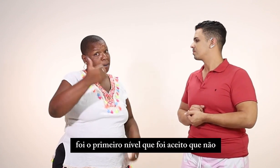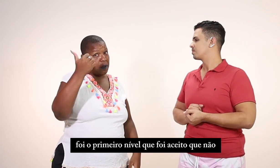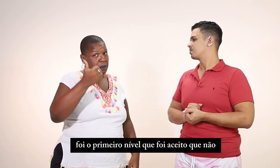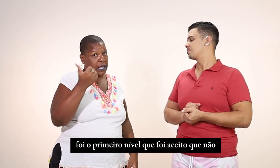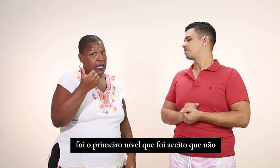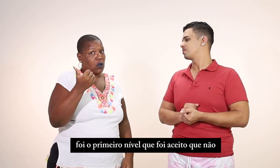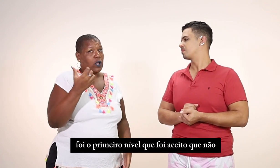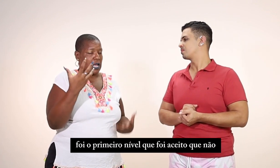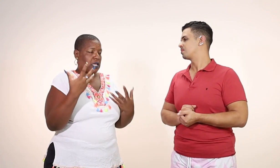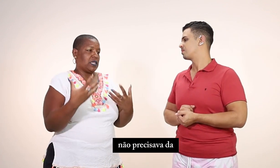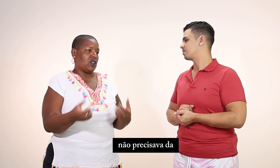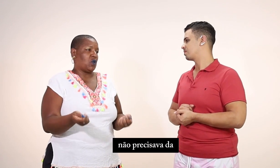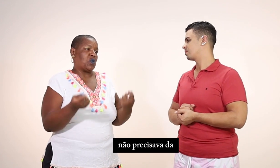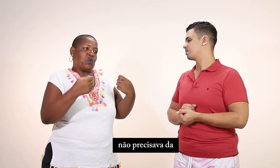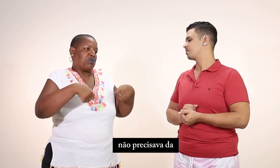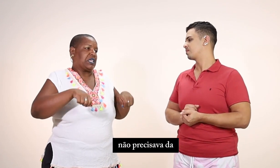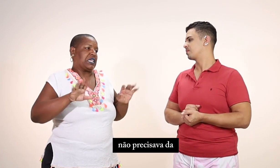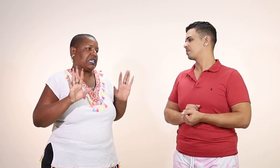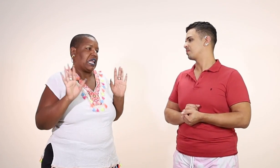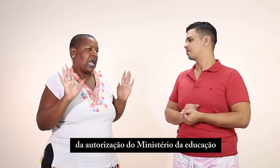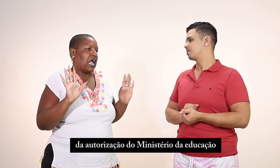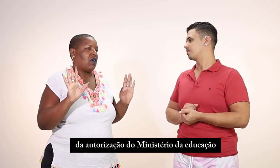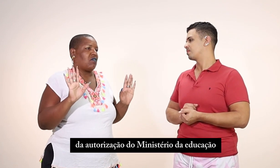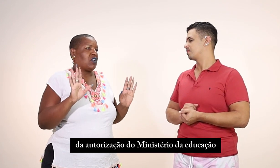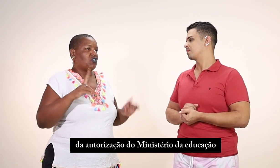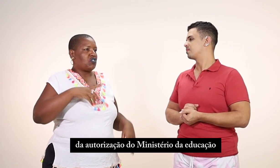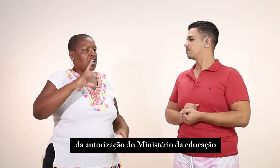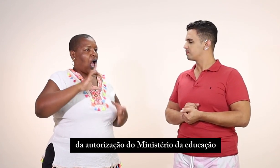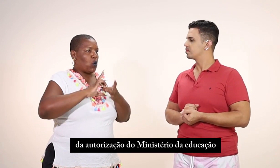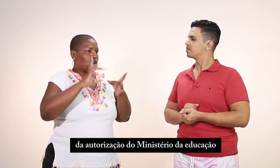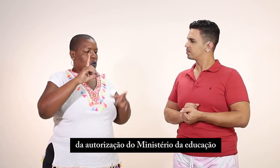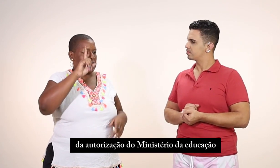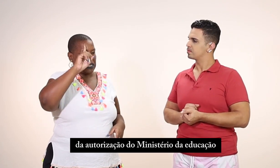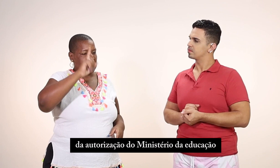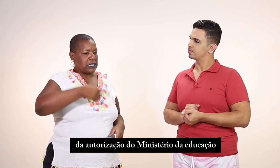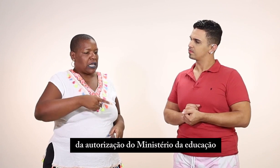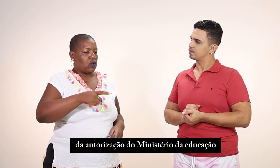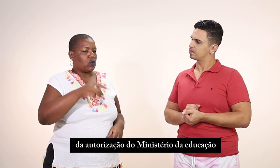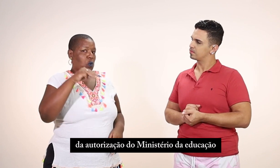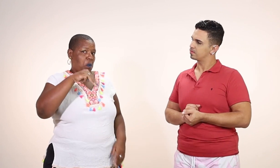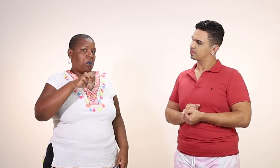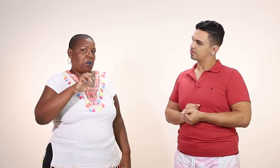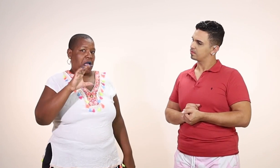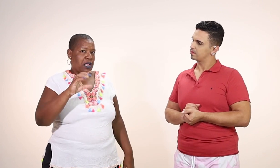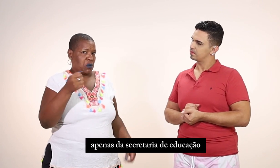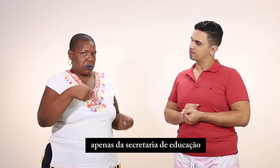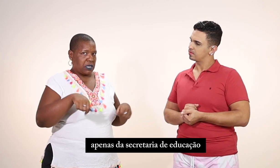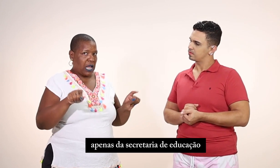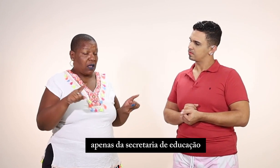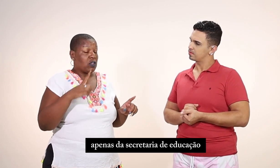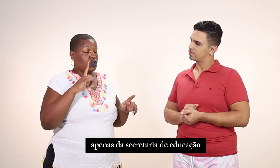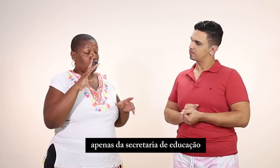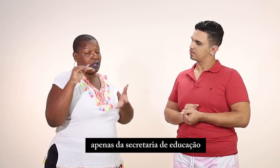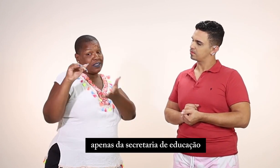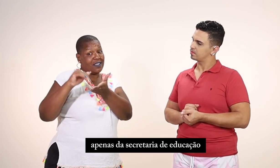que foi aceito, que não precisava da autorização do Ministério da Educação, apenas da Secretaria de